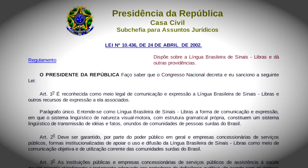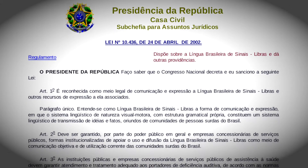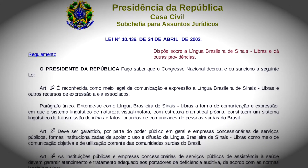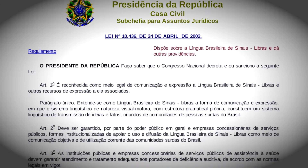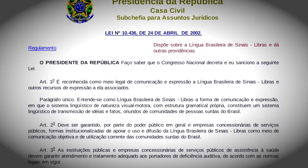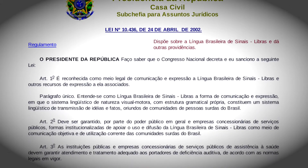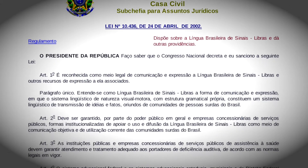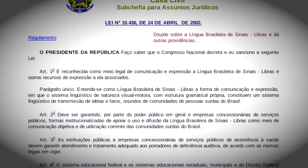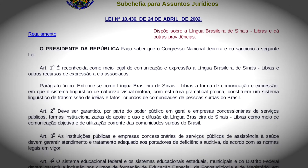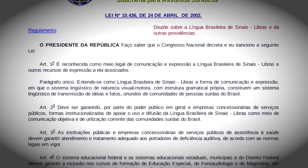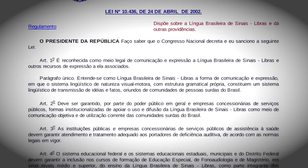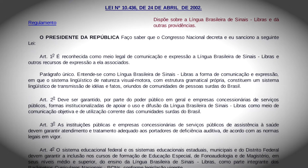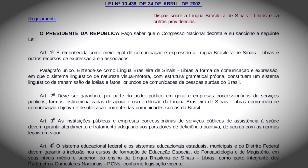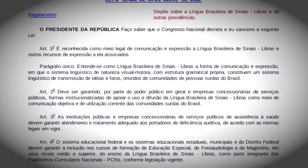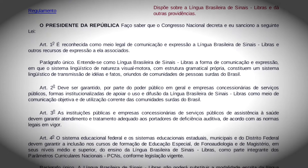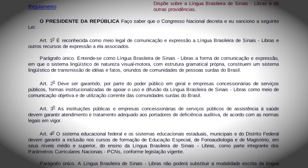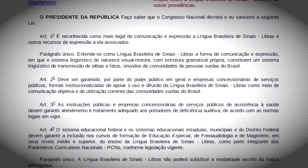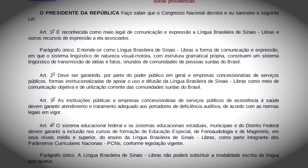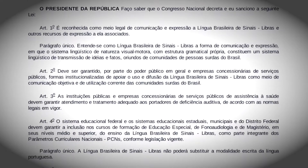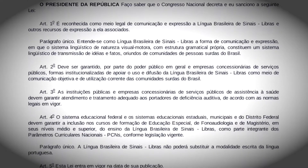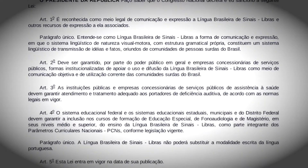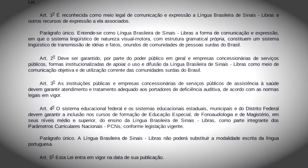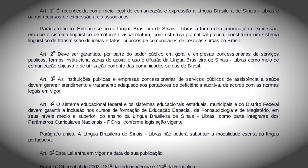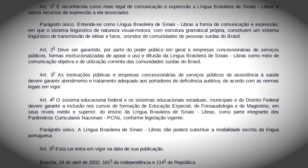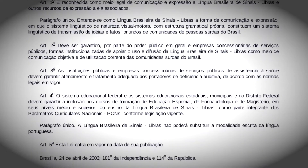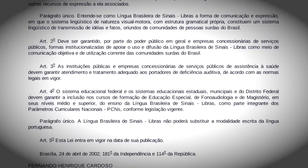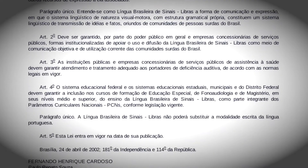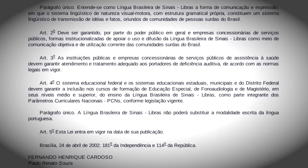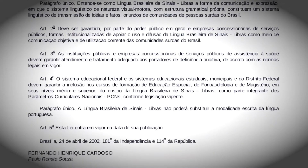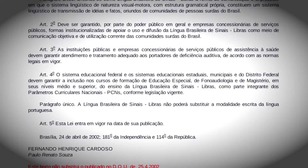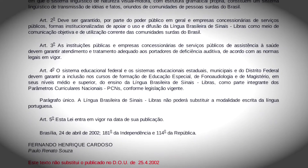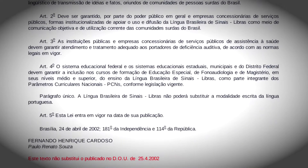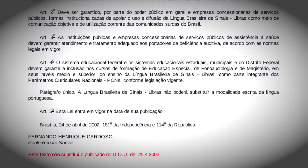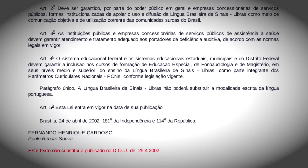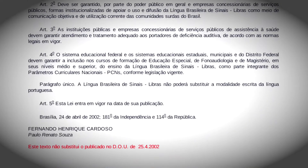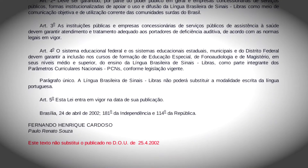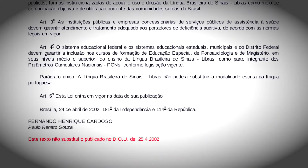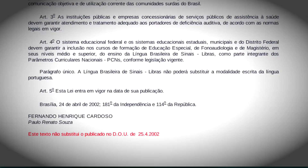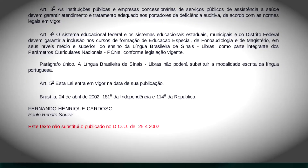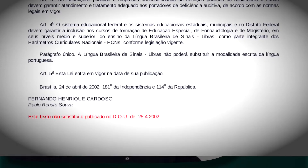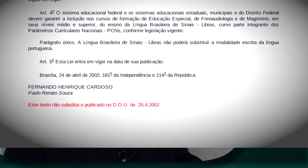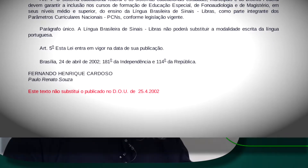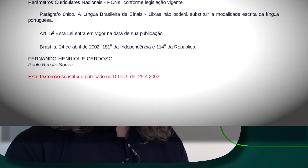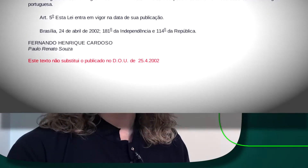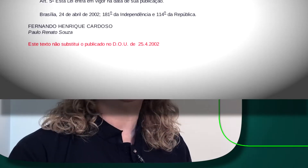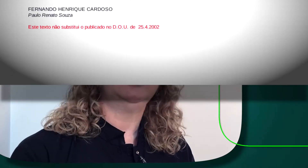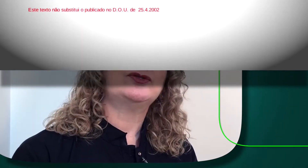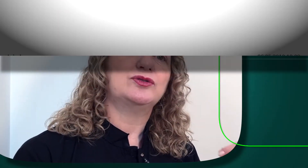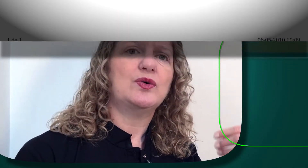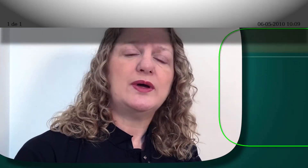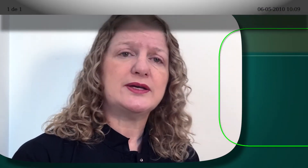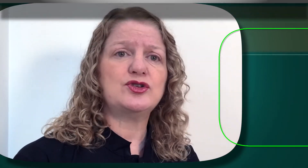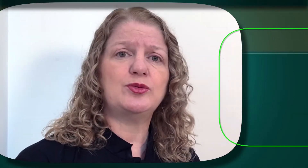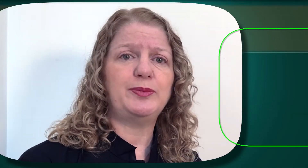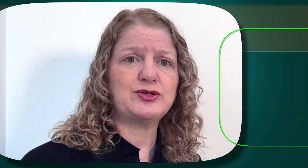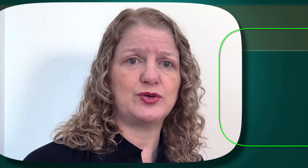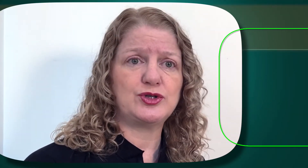10.436. Mas aí você vai me perguntar, mas eu não sei lidar com isso, eu não conheço nenhuma pessoa